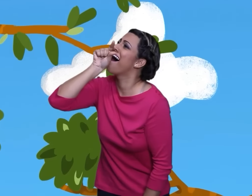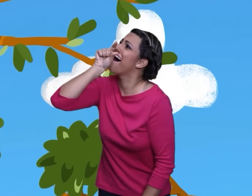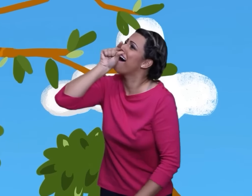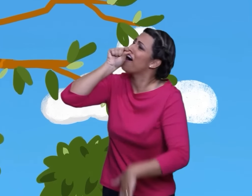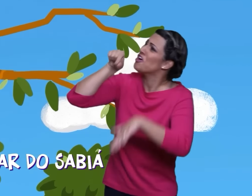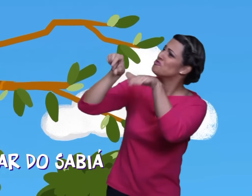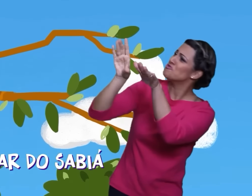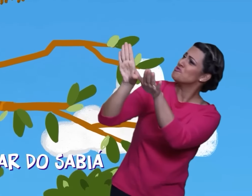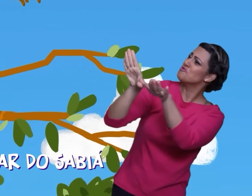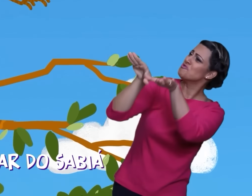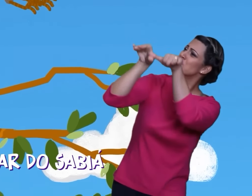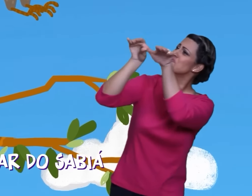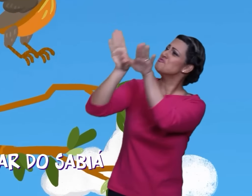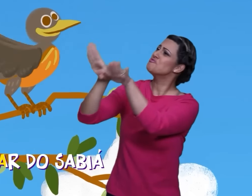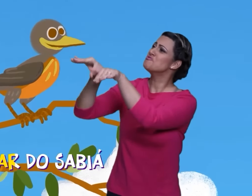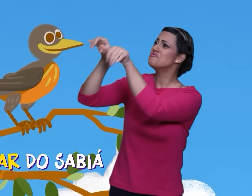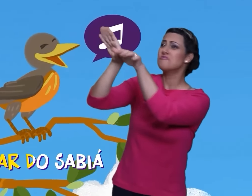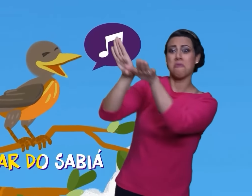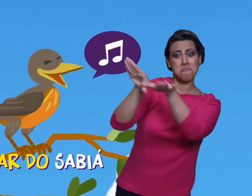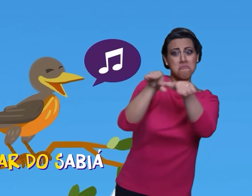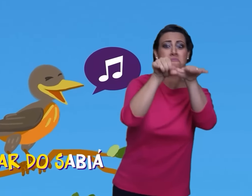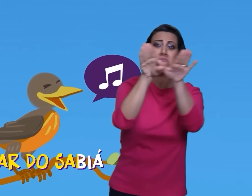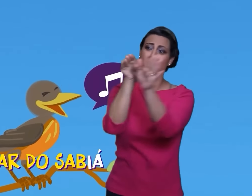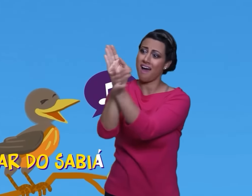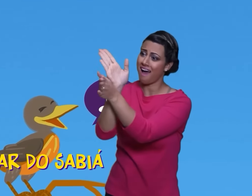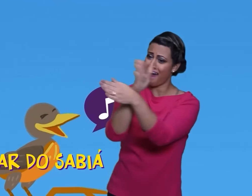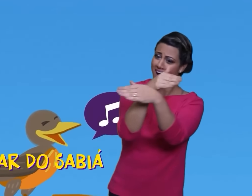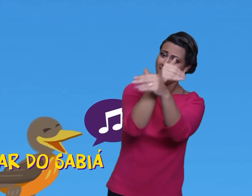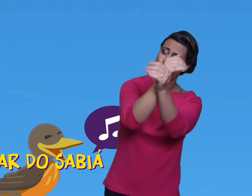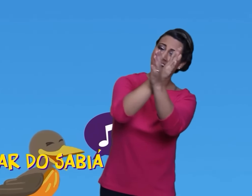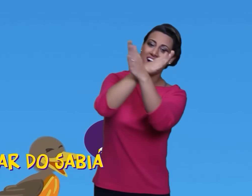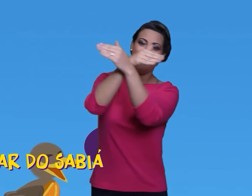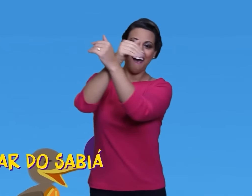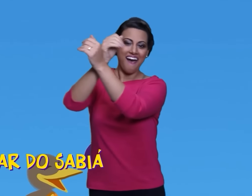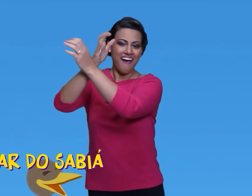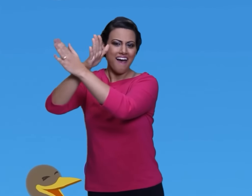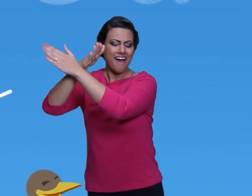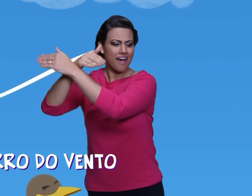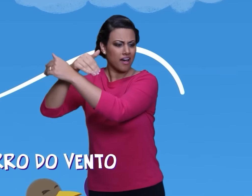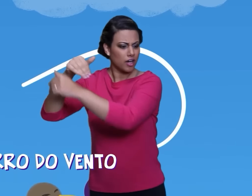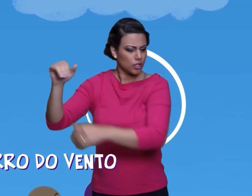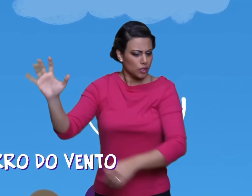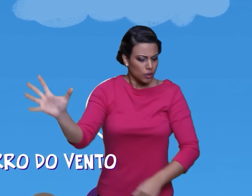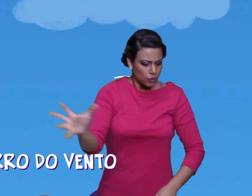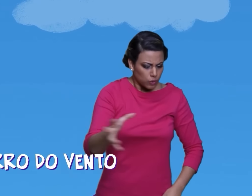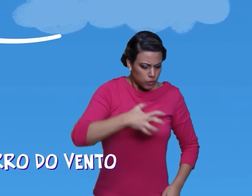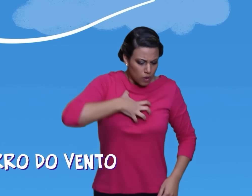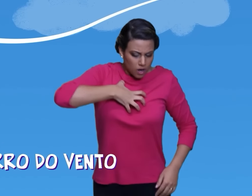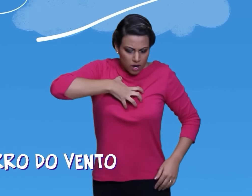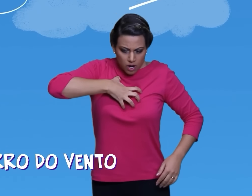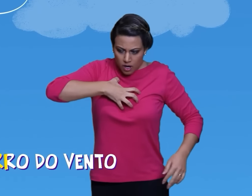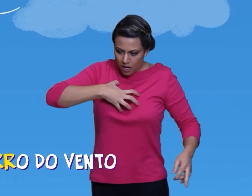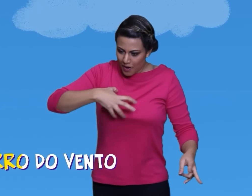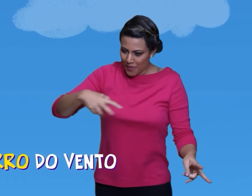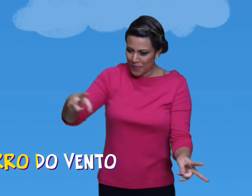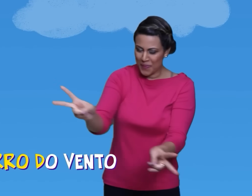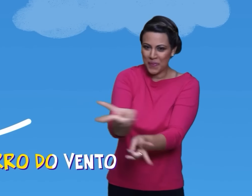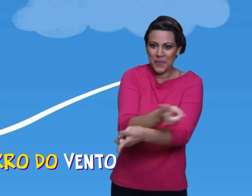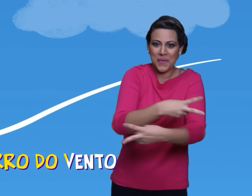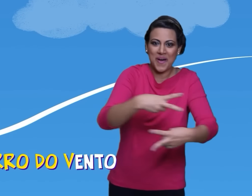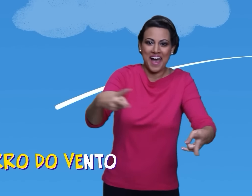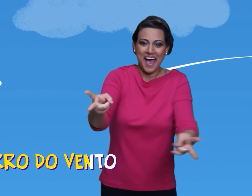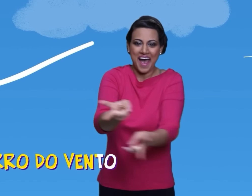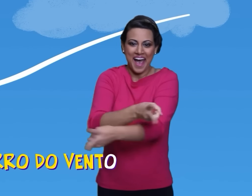escutar no cantar do sabiá, no sussurro